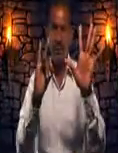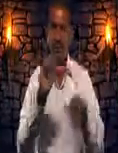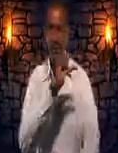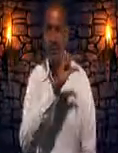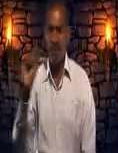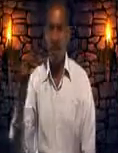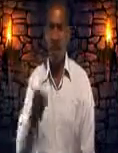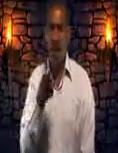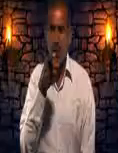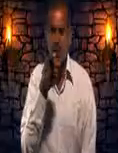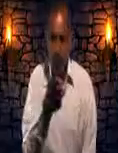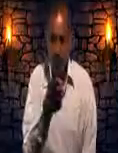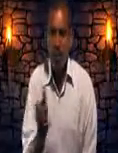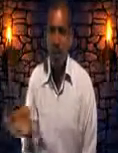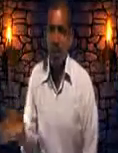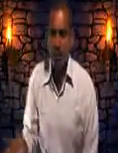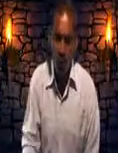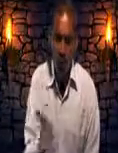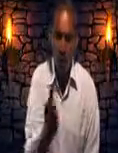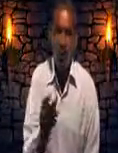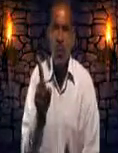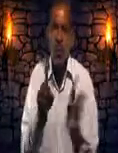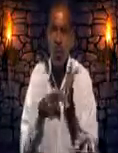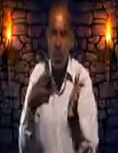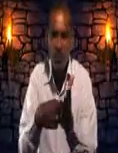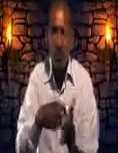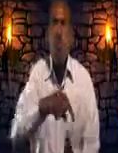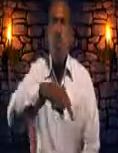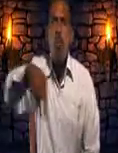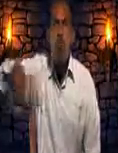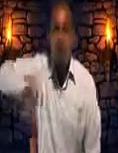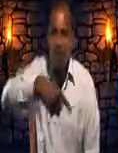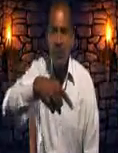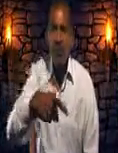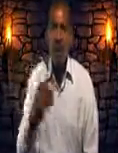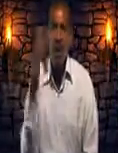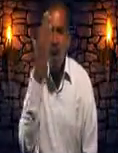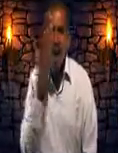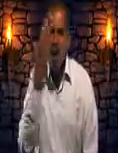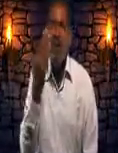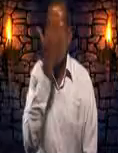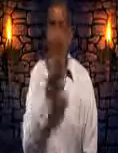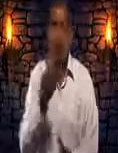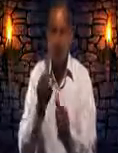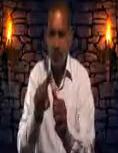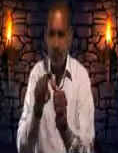வசனம் 7. நீ போய் சீலோவாம் குளத்திலே கழுவு என்றார்.